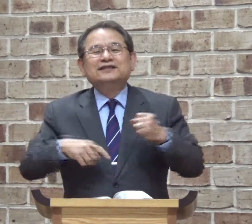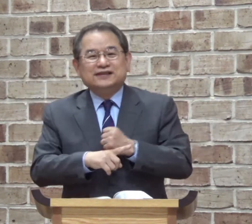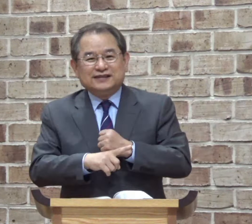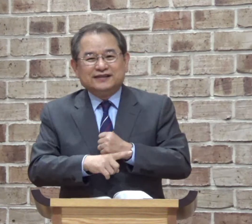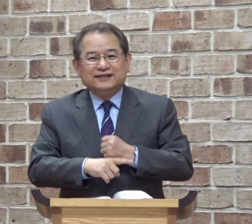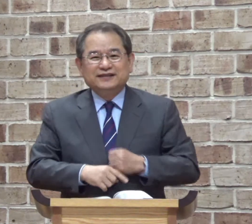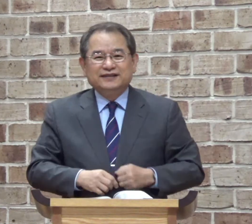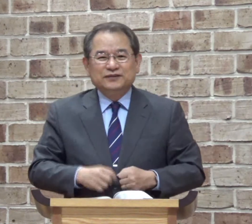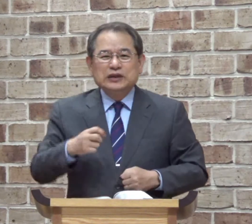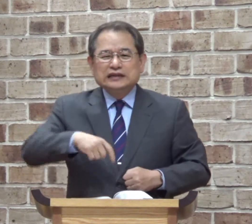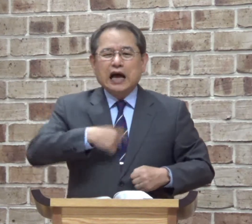남을 무시한다.